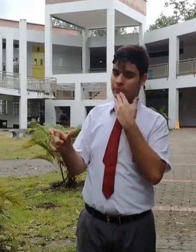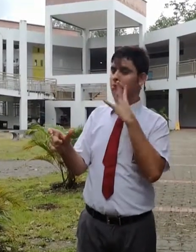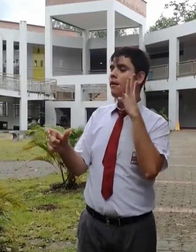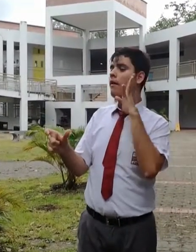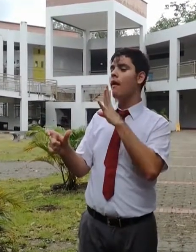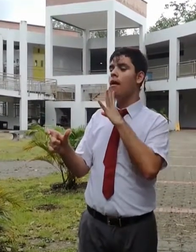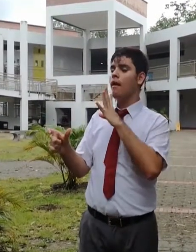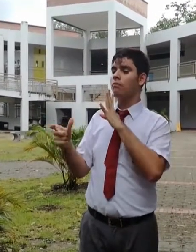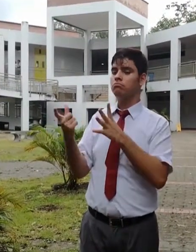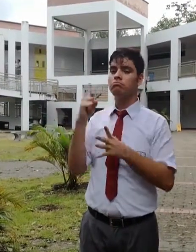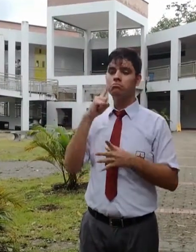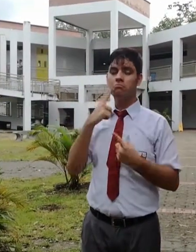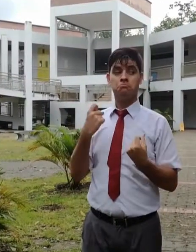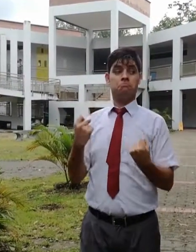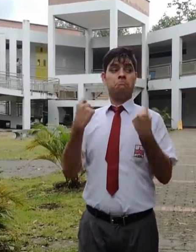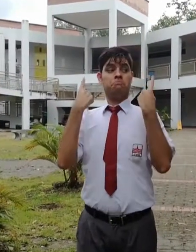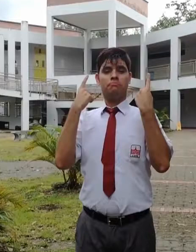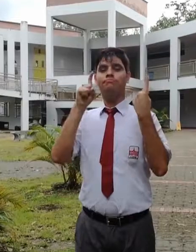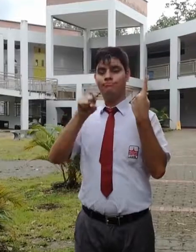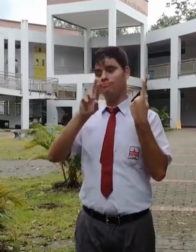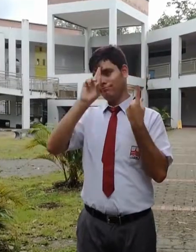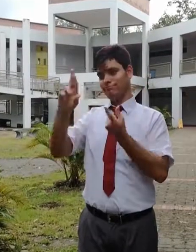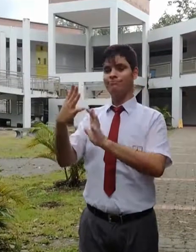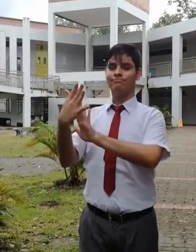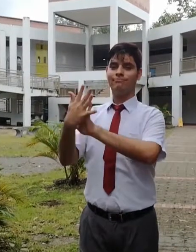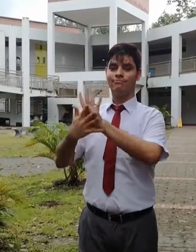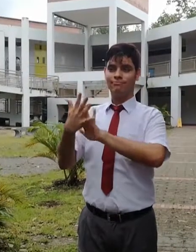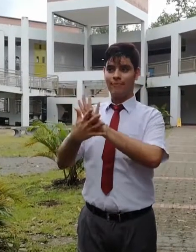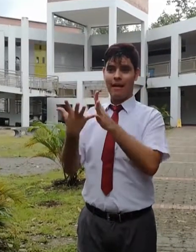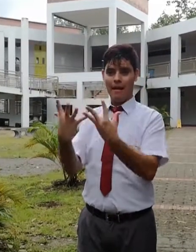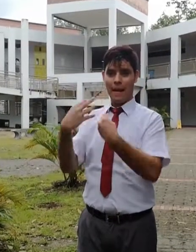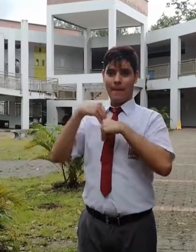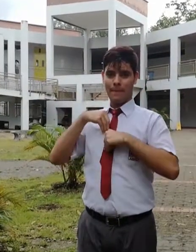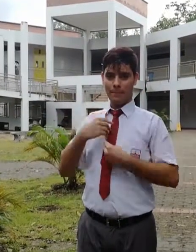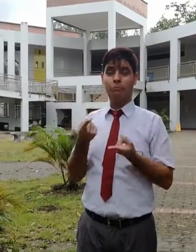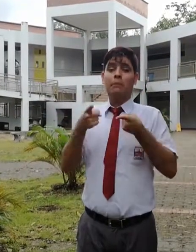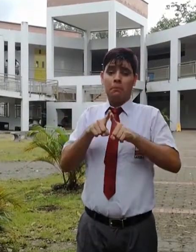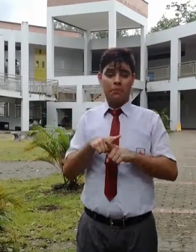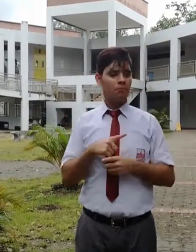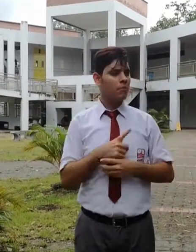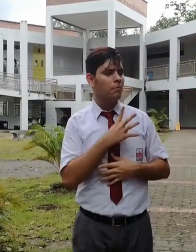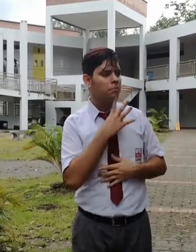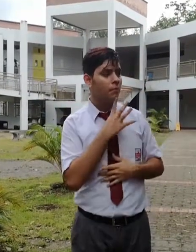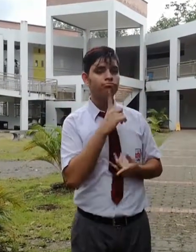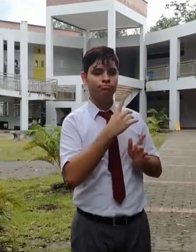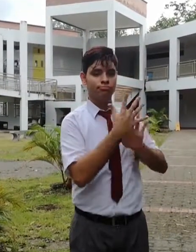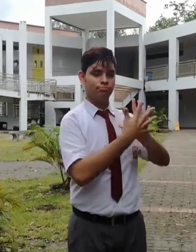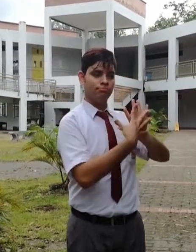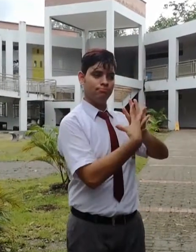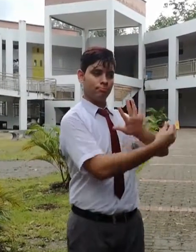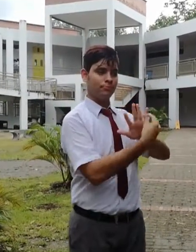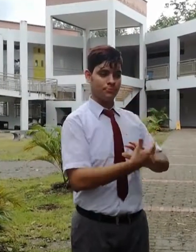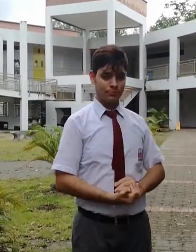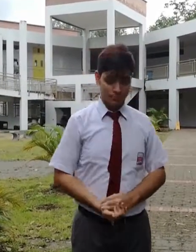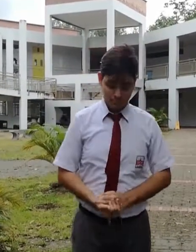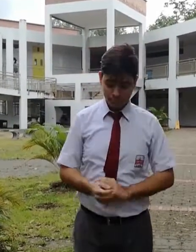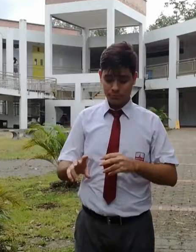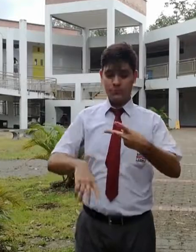sabemos que nosotros, como no podemos hablar, ellos sí lo pueden hacer. Entonces es lo importante que la comunicación implique